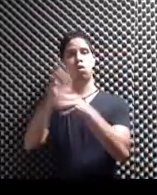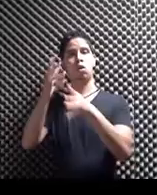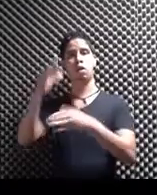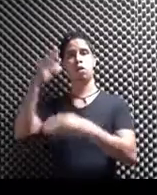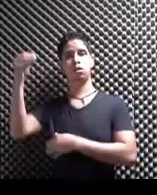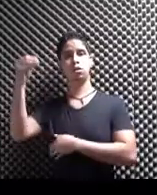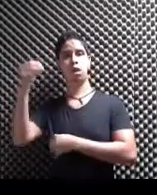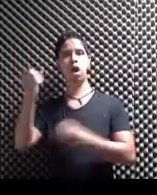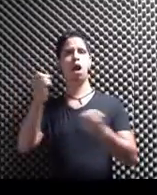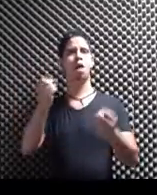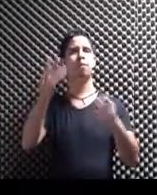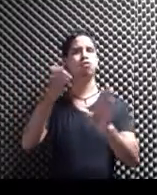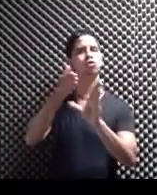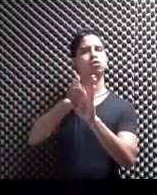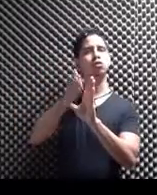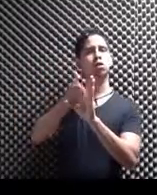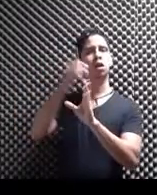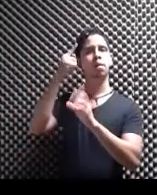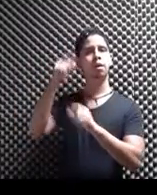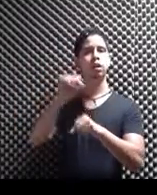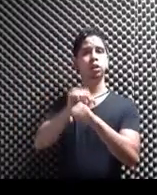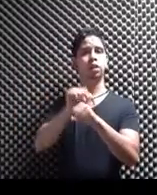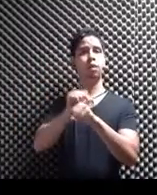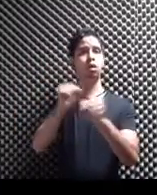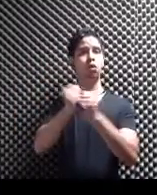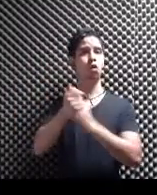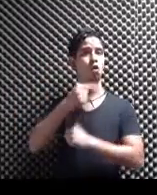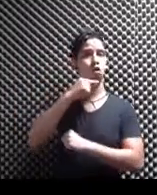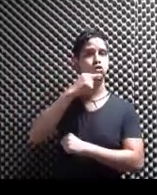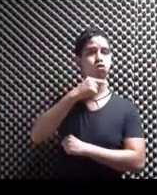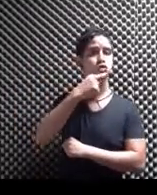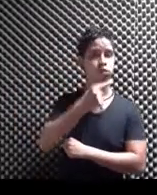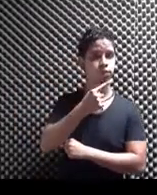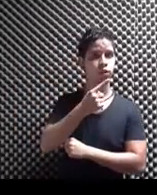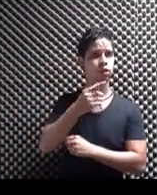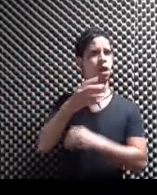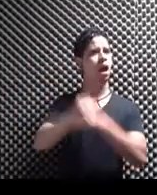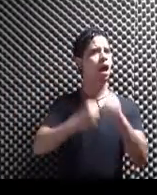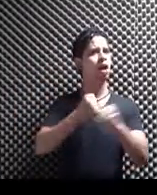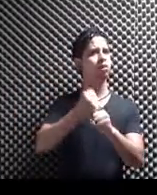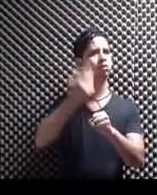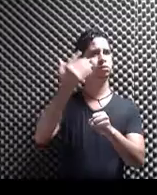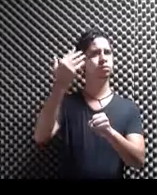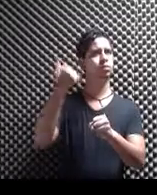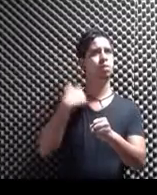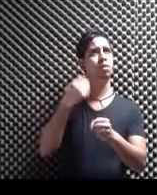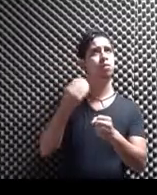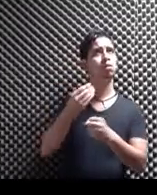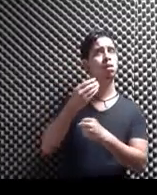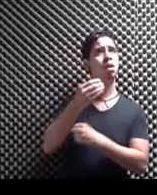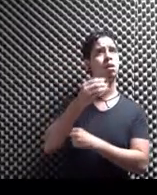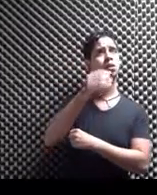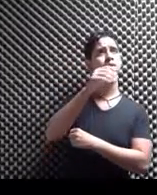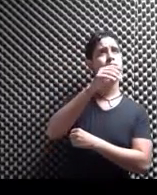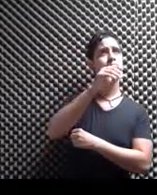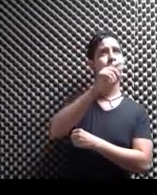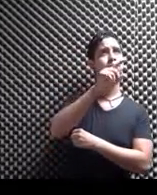que hay muchísimos psicólogos para trabajar con personas oyentes. Ok. Y desde hace muchísimos años, más o menos, 1989,